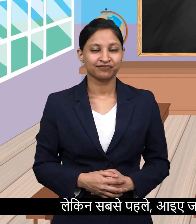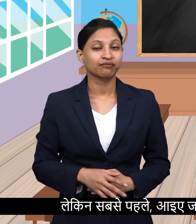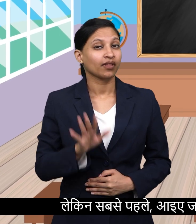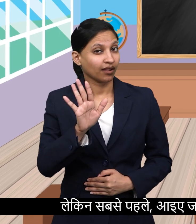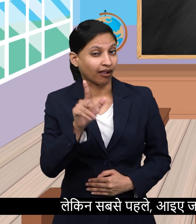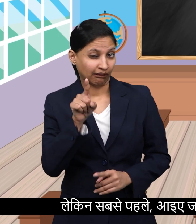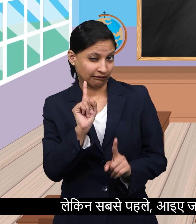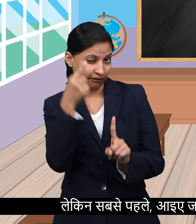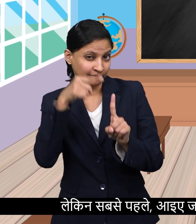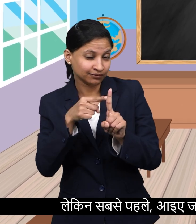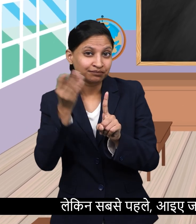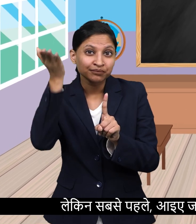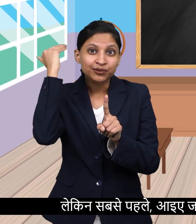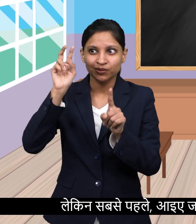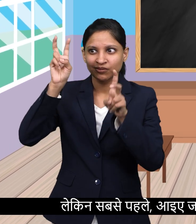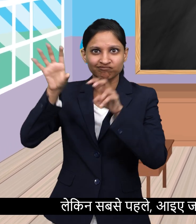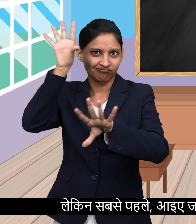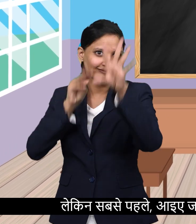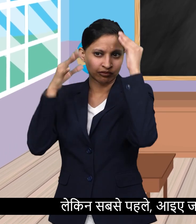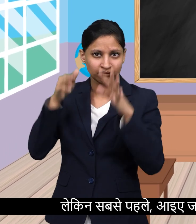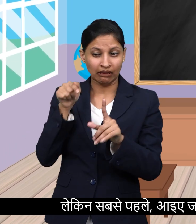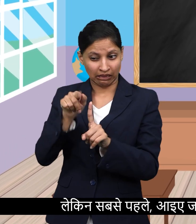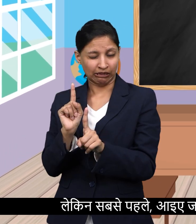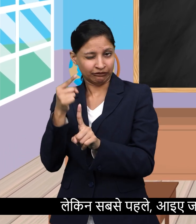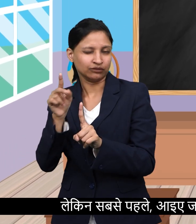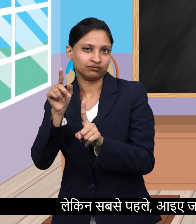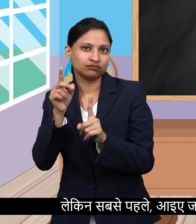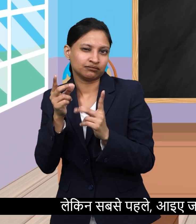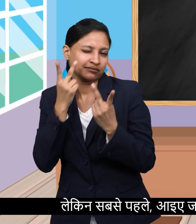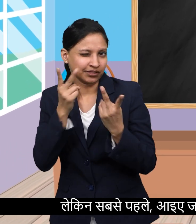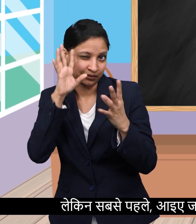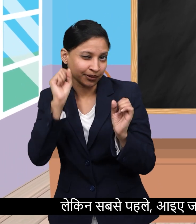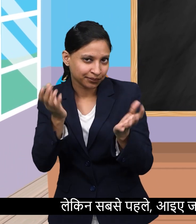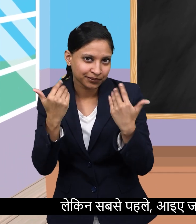लेकिन सबसे पहले आइए जल्दी से याद करें कि हमने पहले क्या सीखा था।